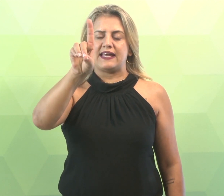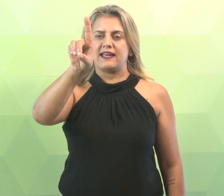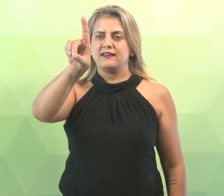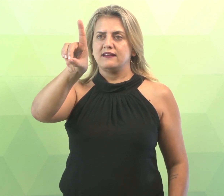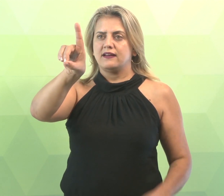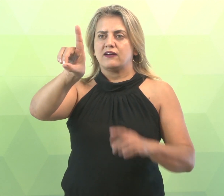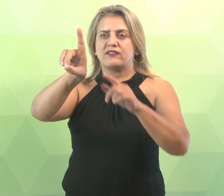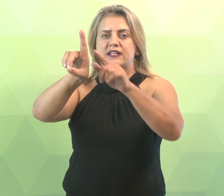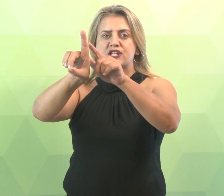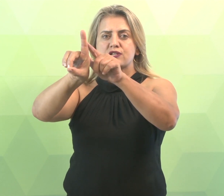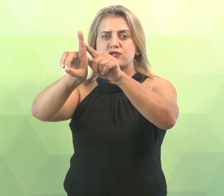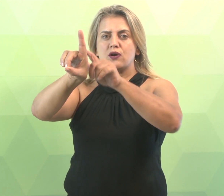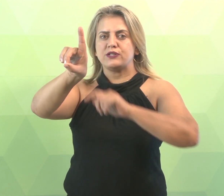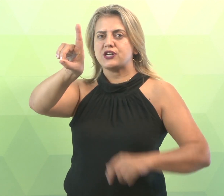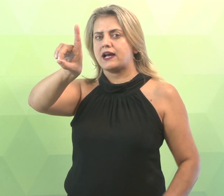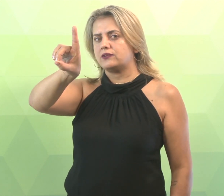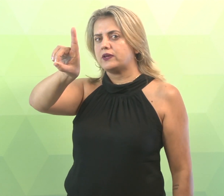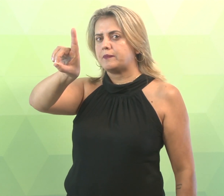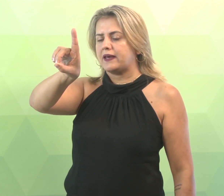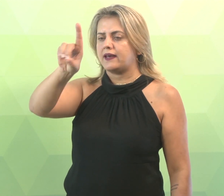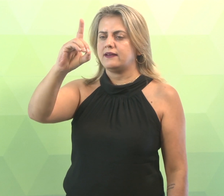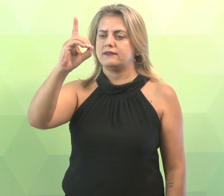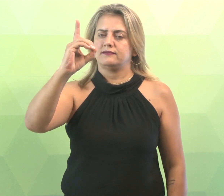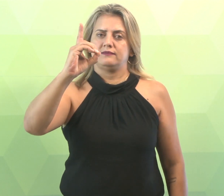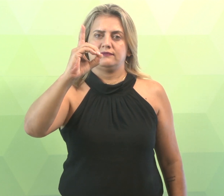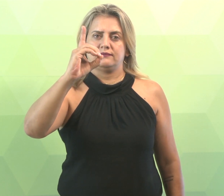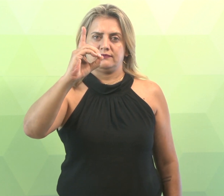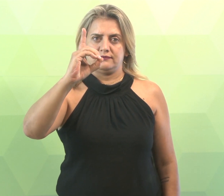D. Vai deixar só o indicador em pé.